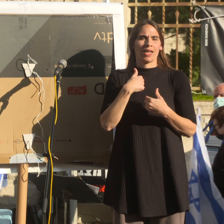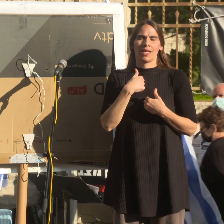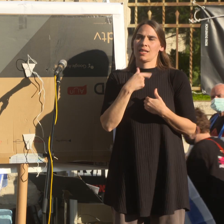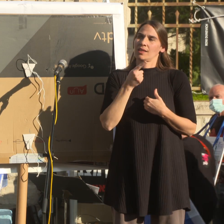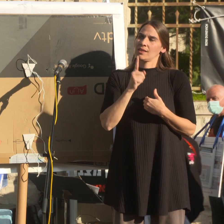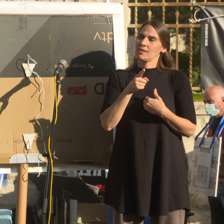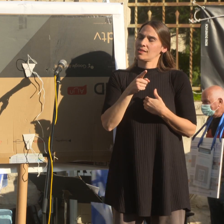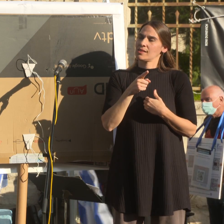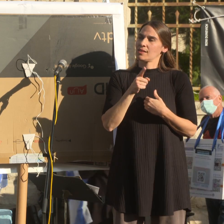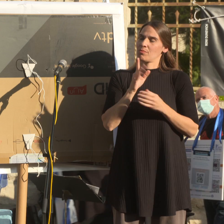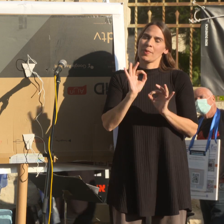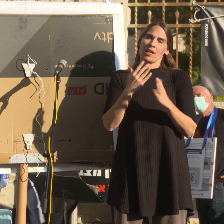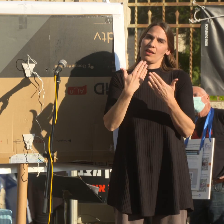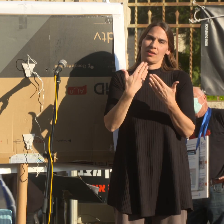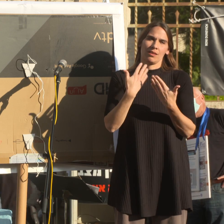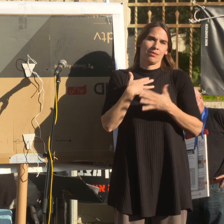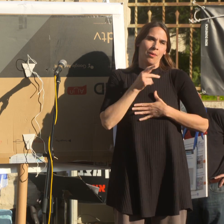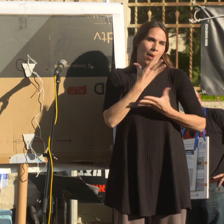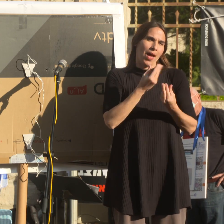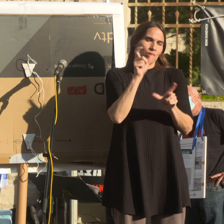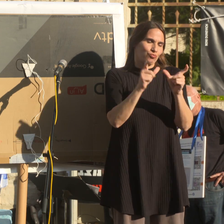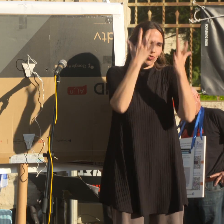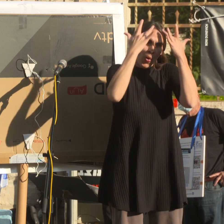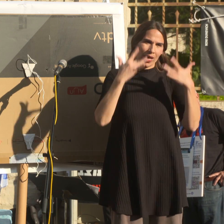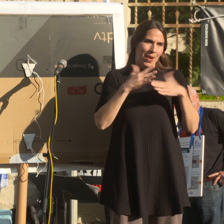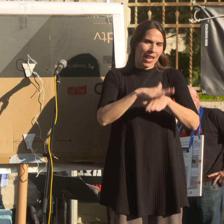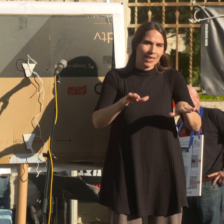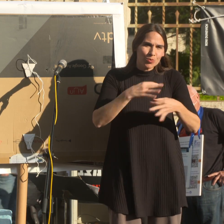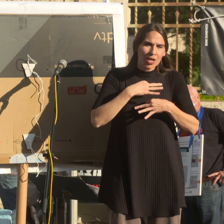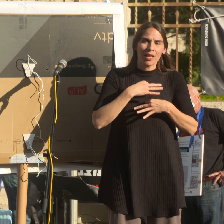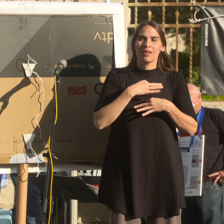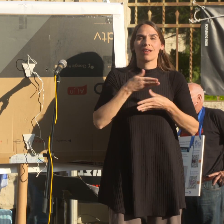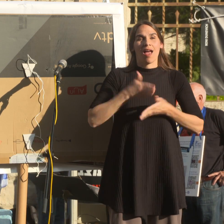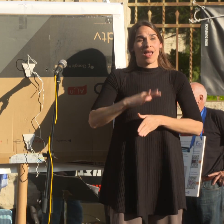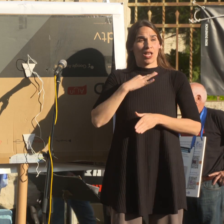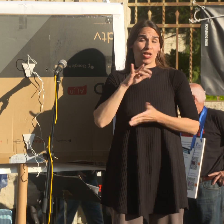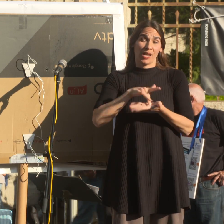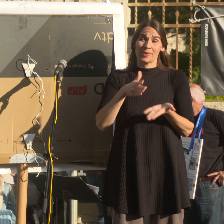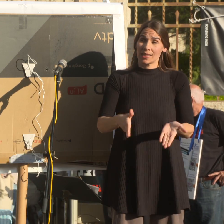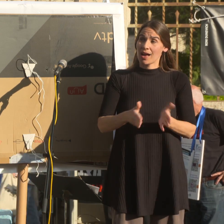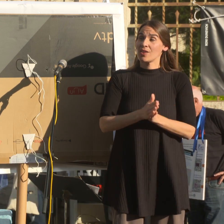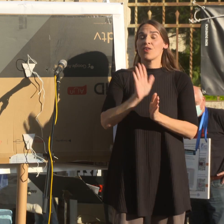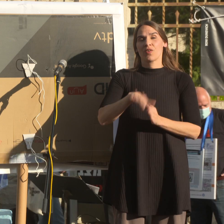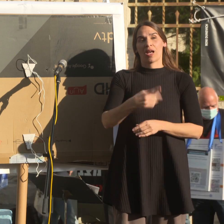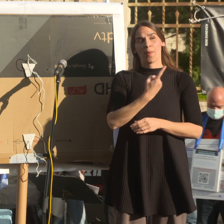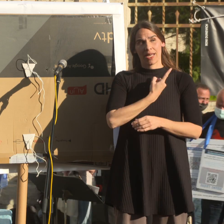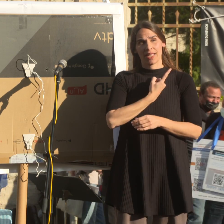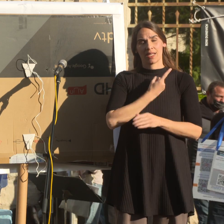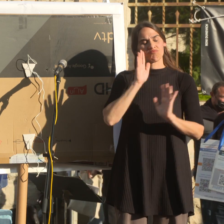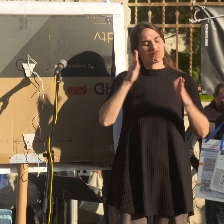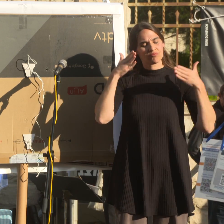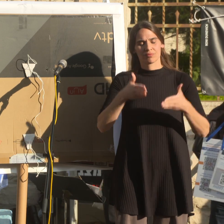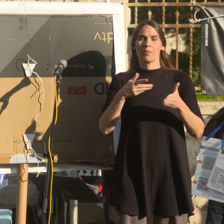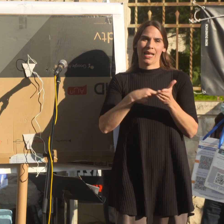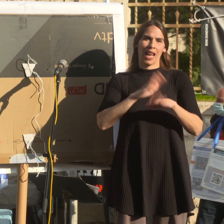הרבה מאוד לאלה שדואגים לילדים שלי. הילדה שלי נמצאת כאן, וגם אני בעניין הזה